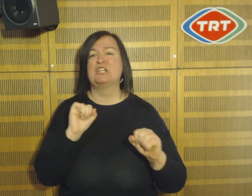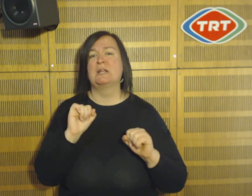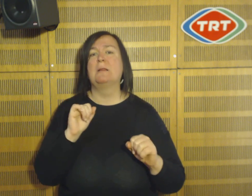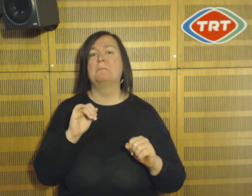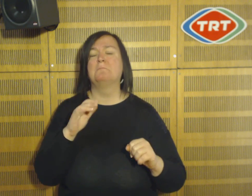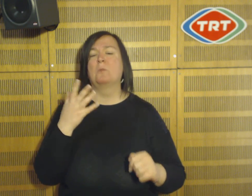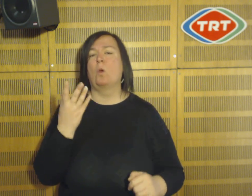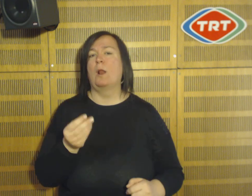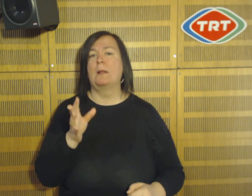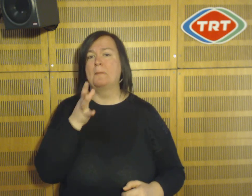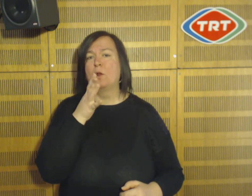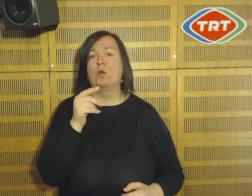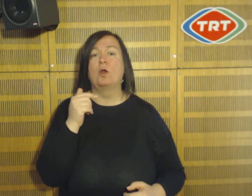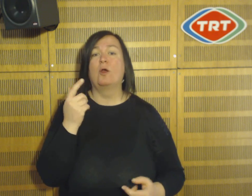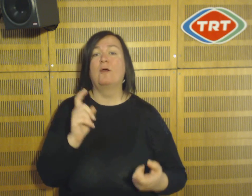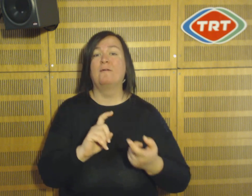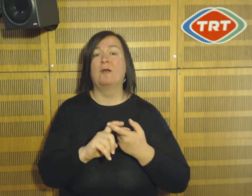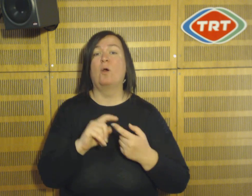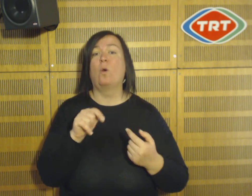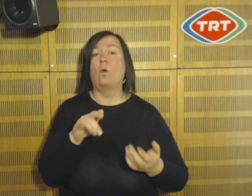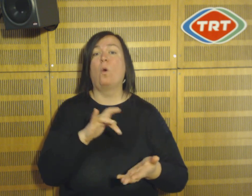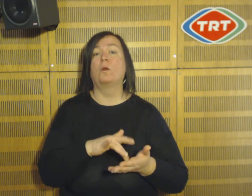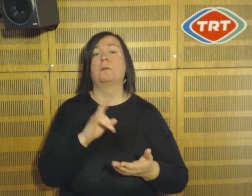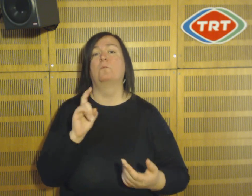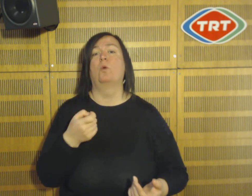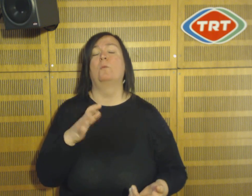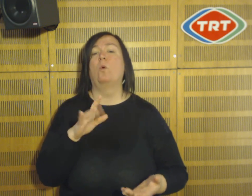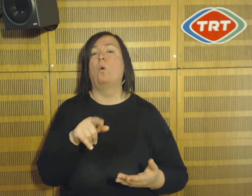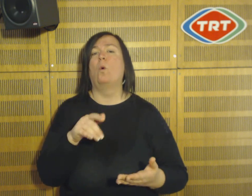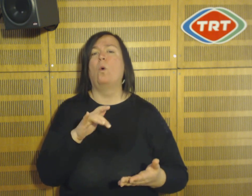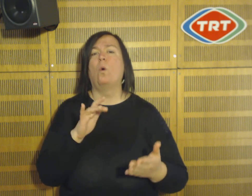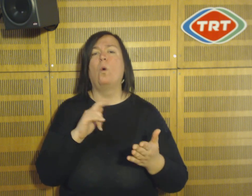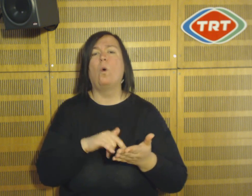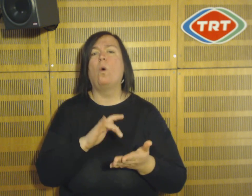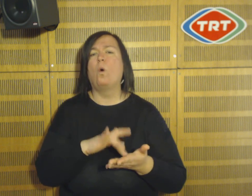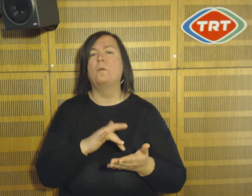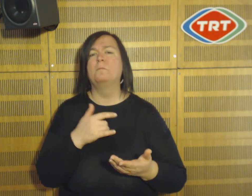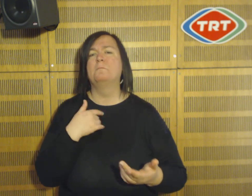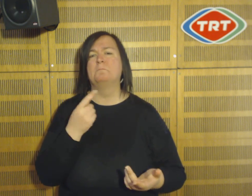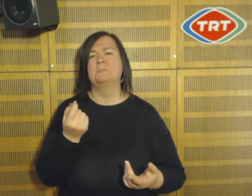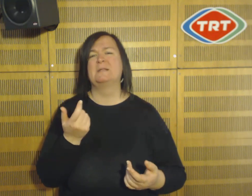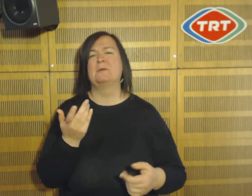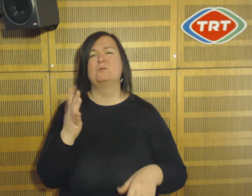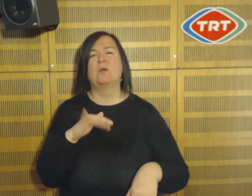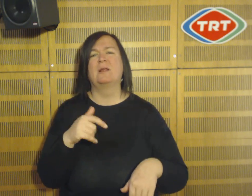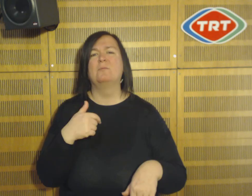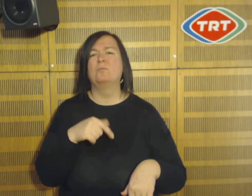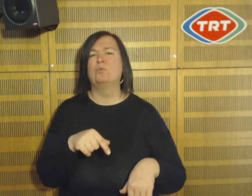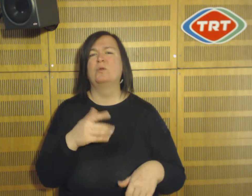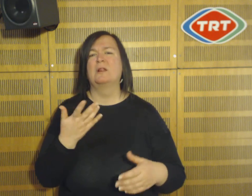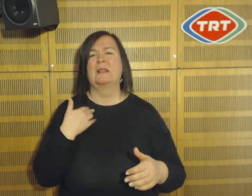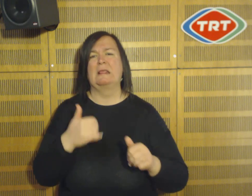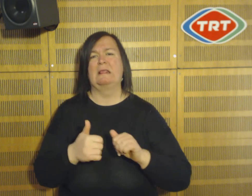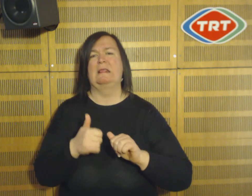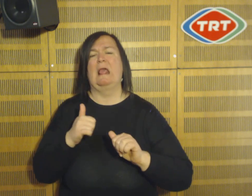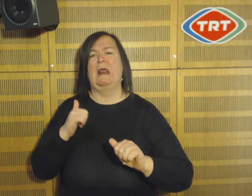şekilde Eee ve o ortamda bulunamıyor o ortama adapte sağlayamıyor bir zaman sonra da kendini bu ortamdan daha da geriye çekmek istiyor ama